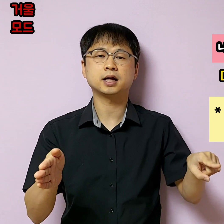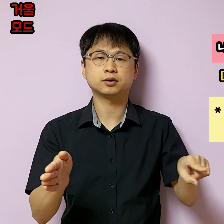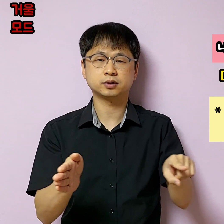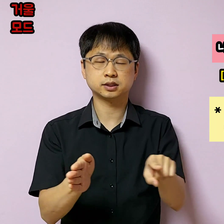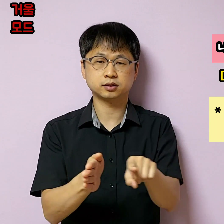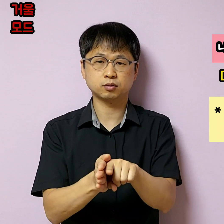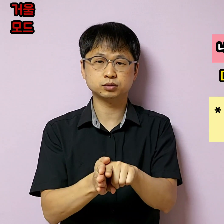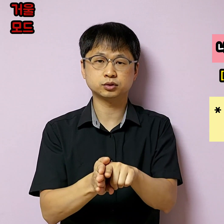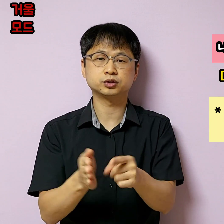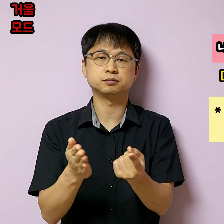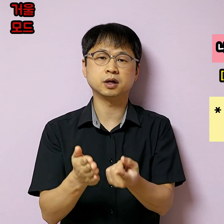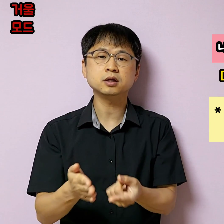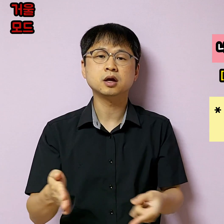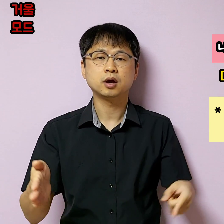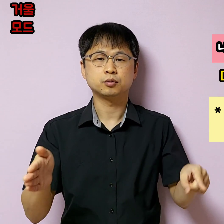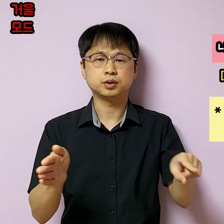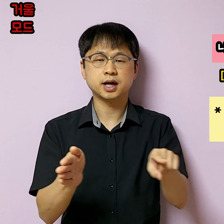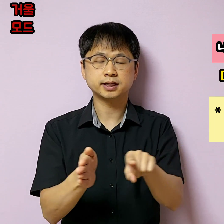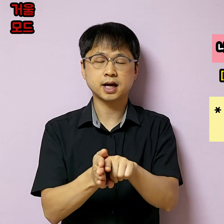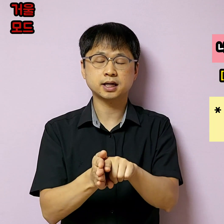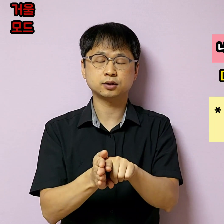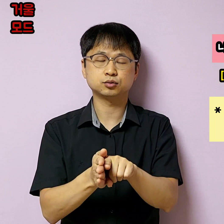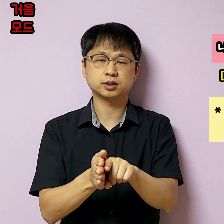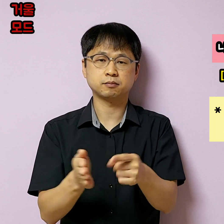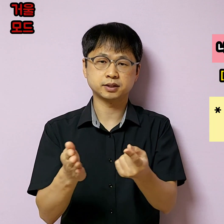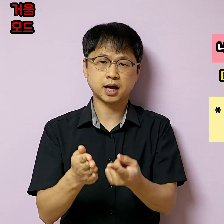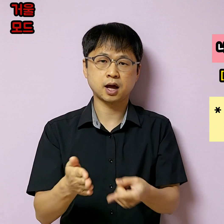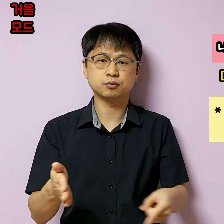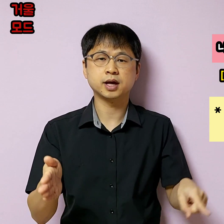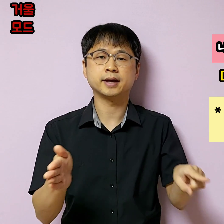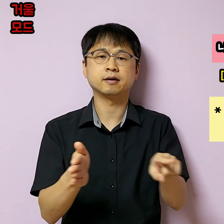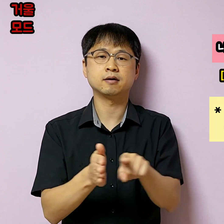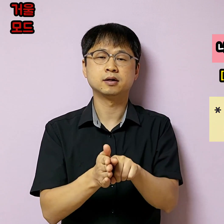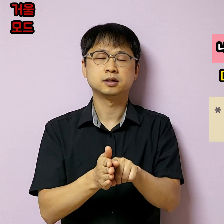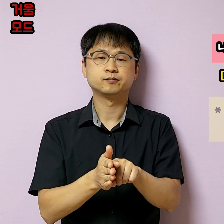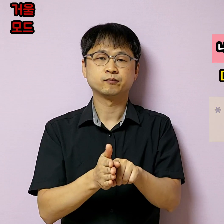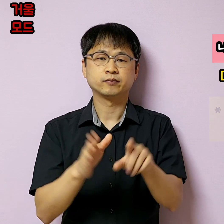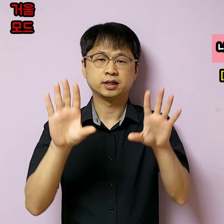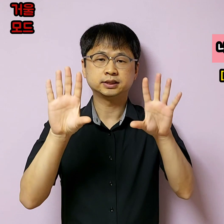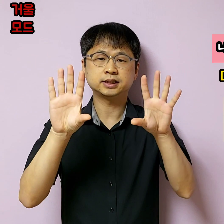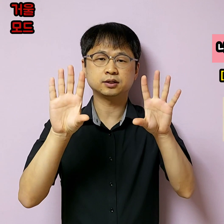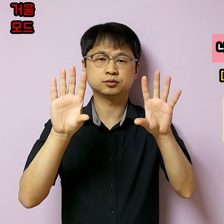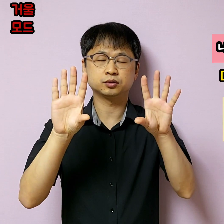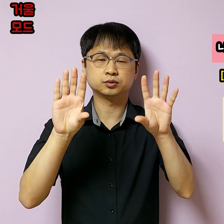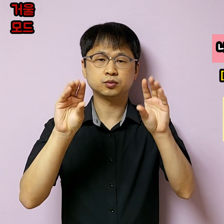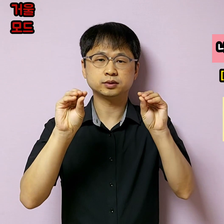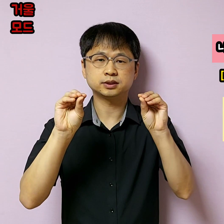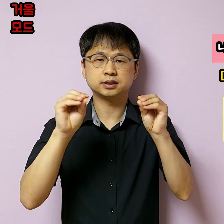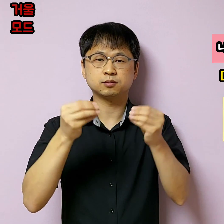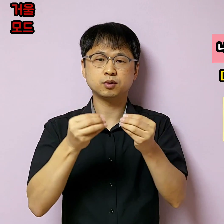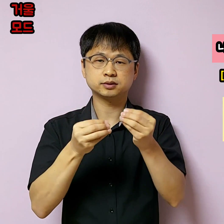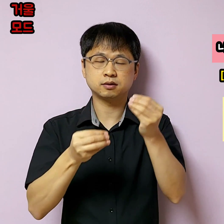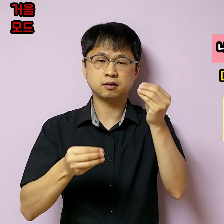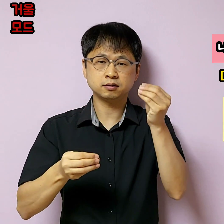아래로 한 상태로 붙여주시면 위하다라는 수어가 됩니다. 위하여. 시라는 수어는 손끝을 살짝 모아서